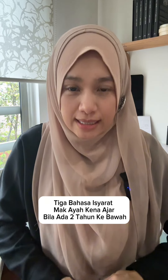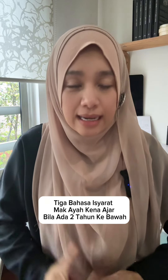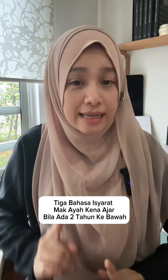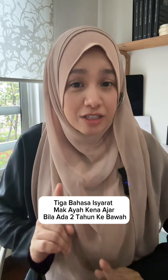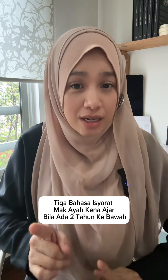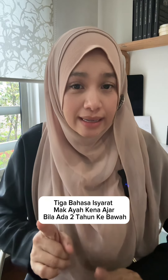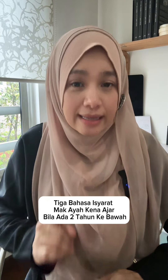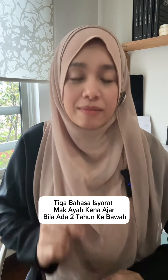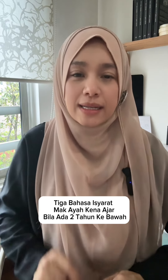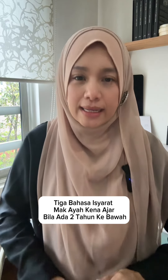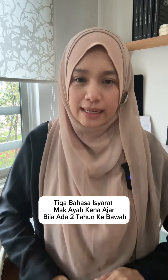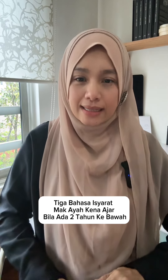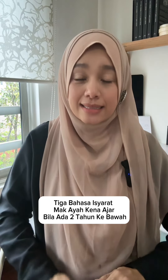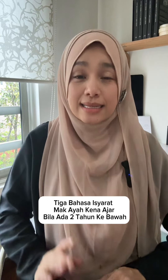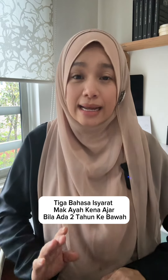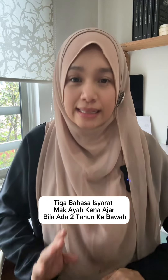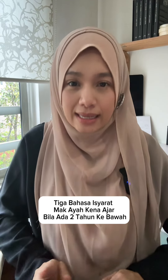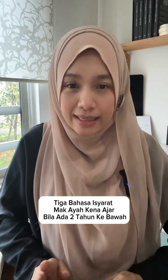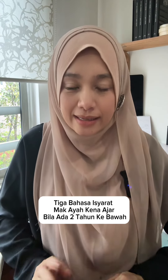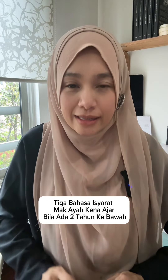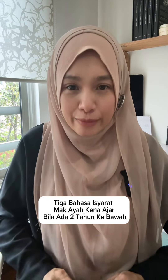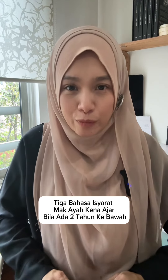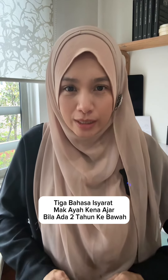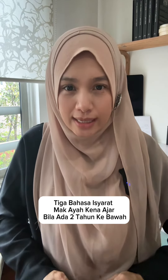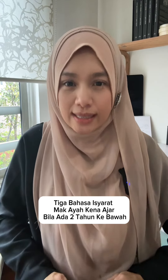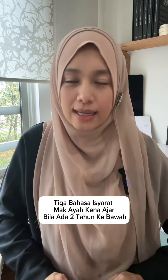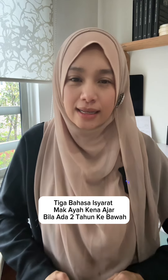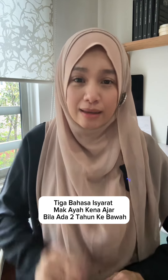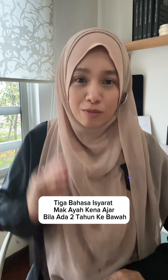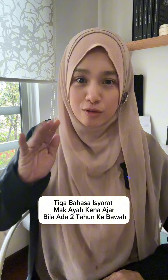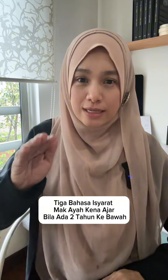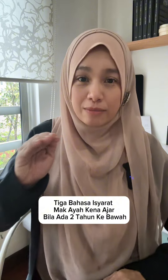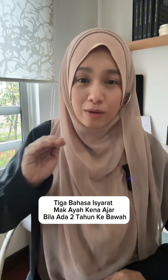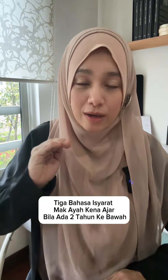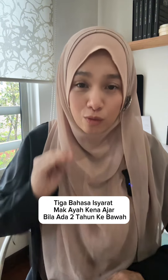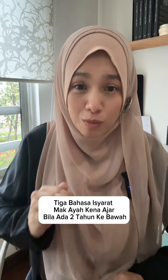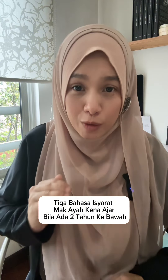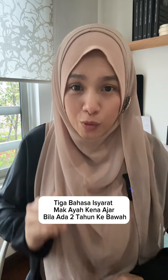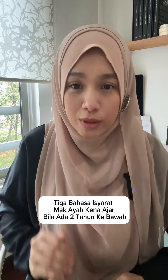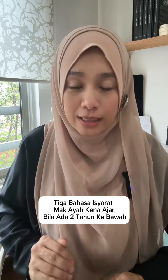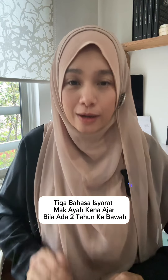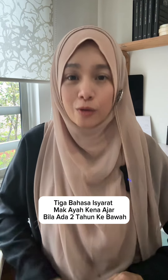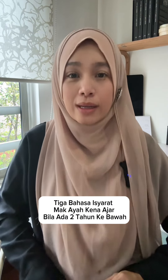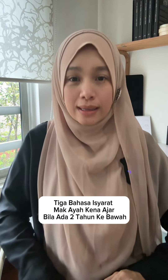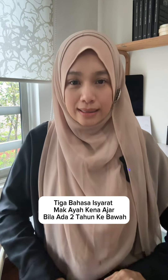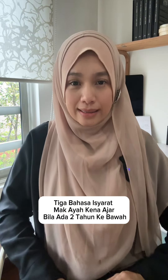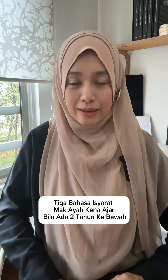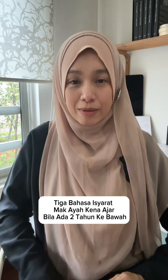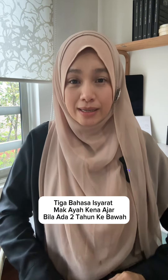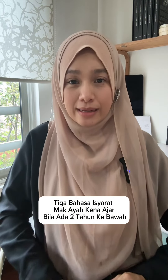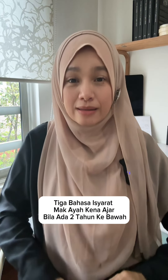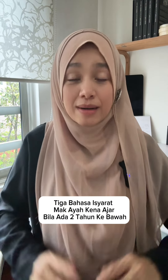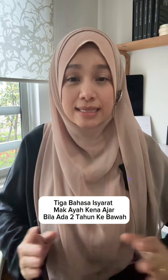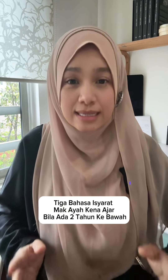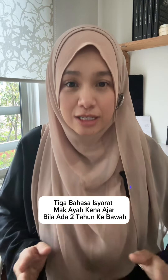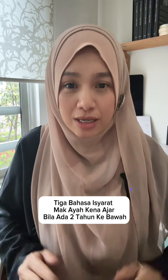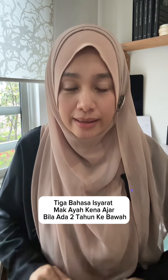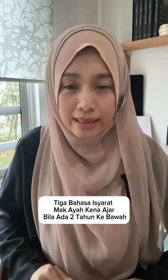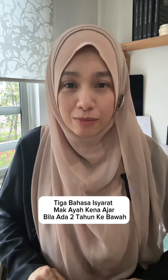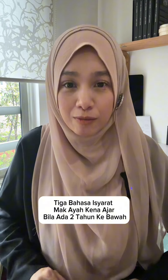ajarkan kepada anak-anak seandainya kita mempunyai anak-anak yang berusia di bawah umur du tahun kerana apa kerana bahasa isyarat ini merupakan